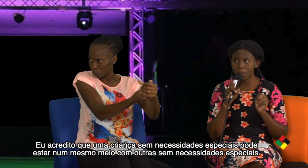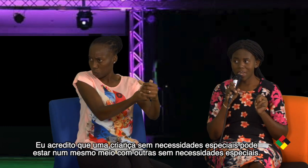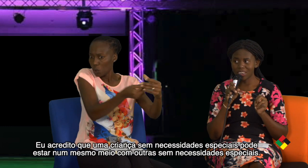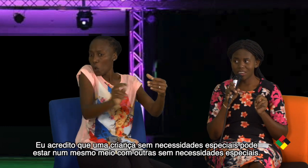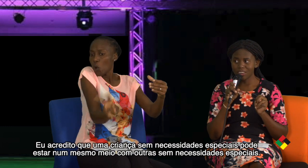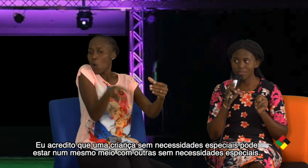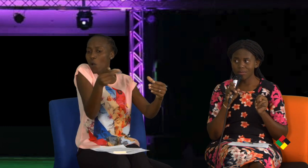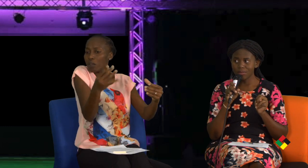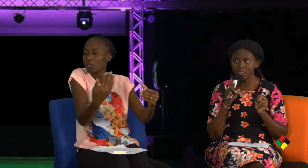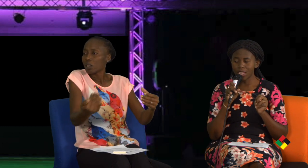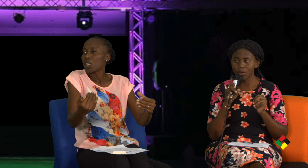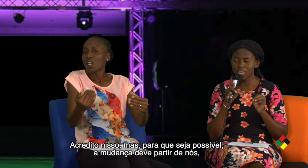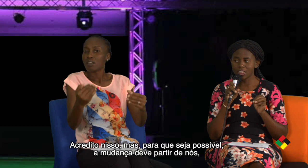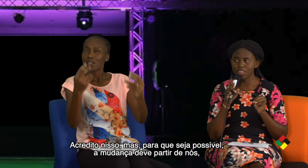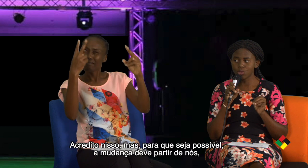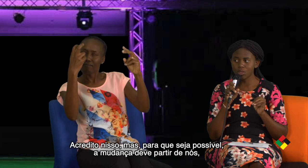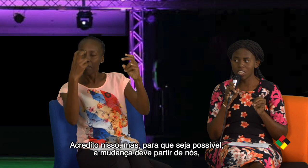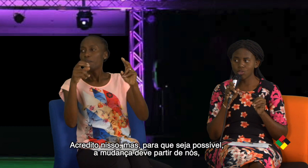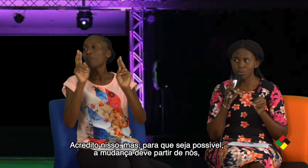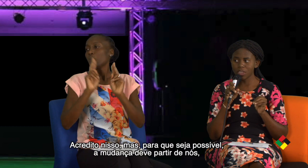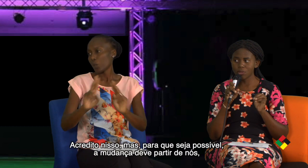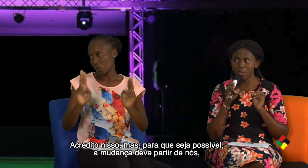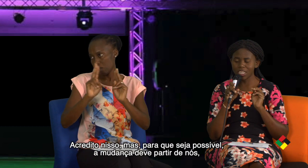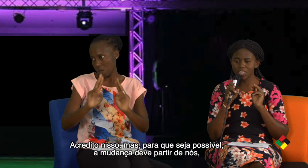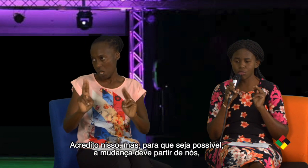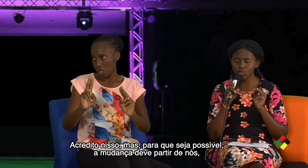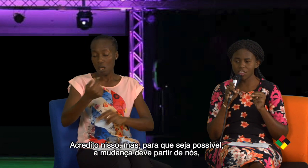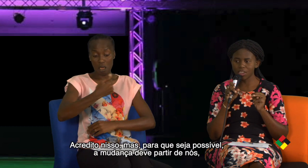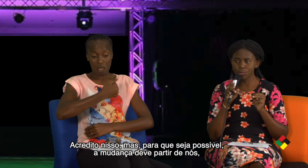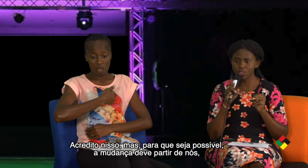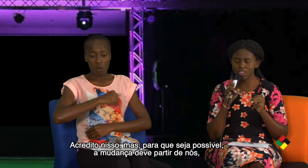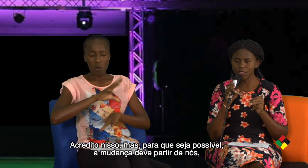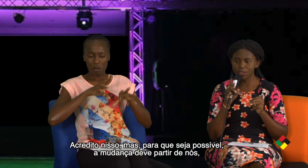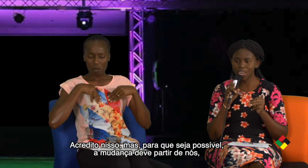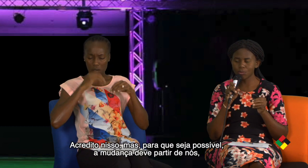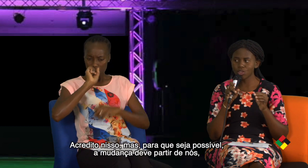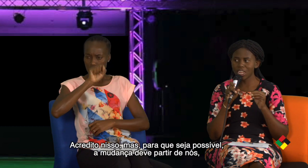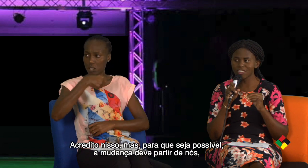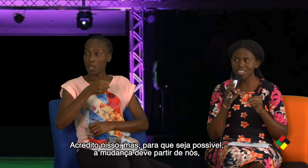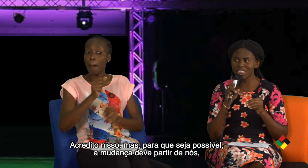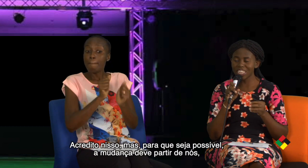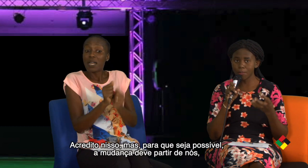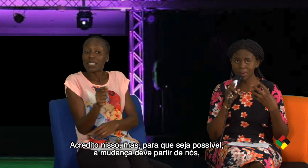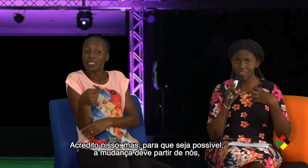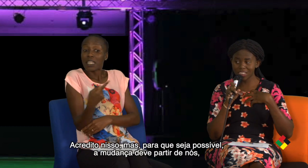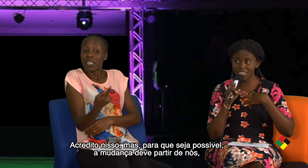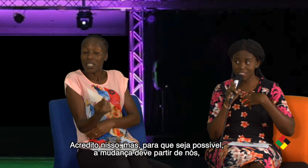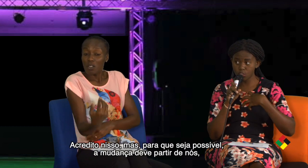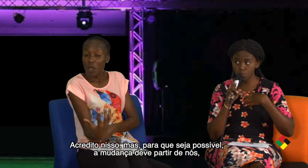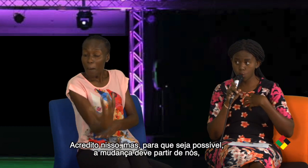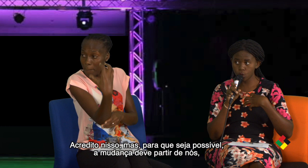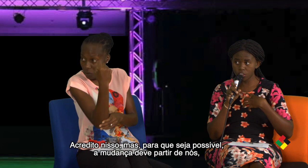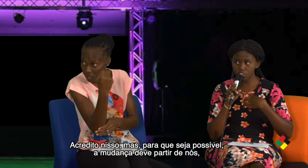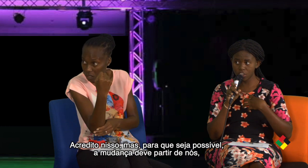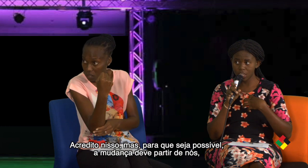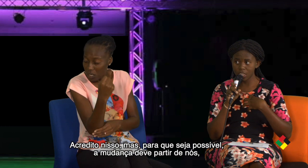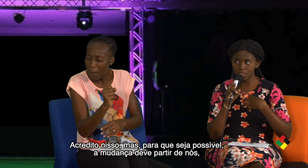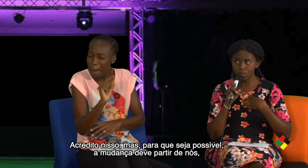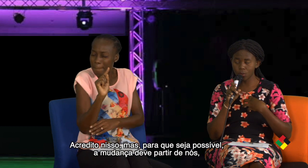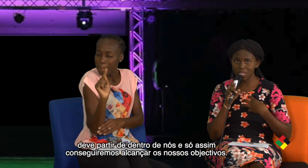normal. Eu acredito nisso, mas para que isso seja possível, a mudança tem que partir de nós, não é?